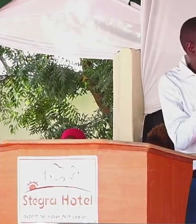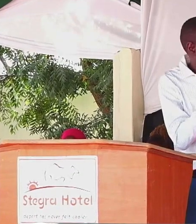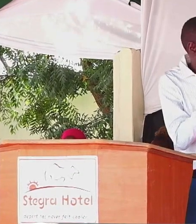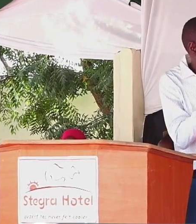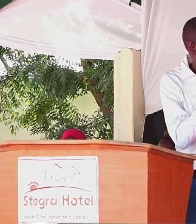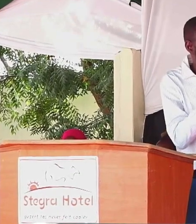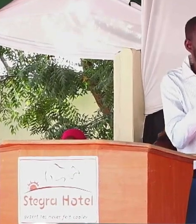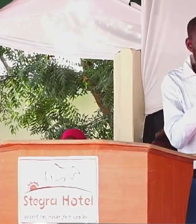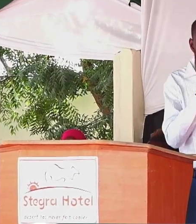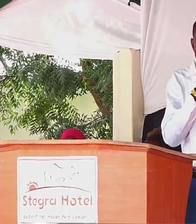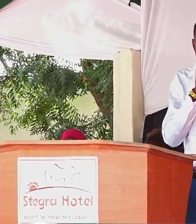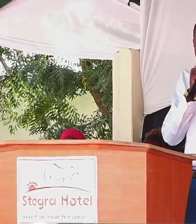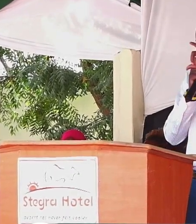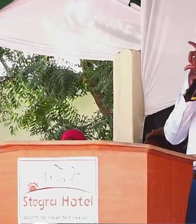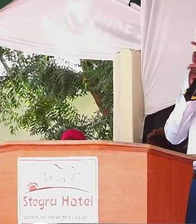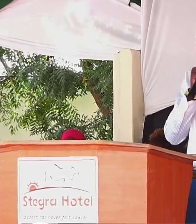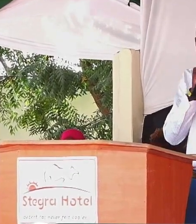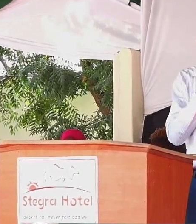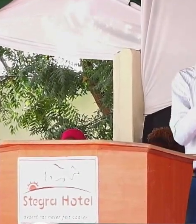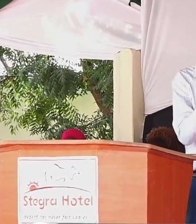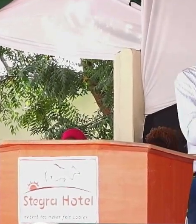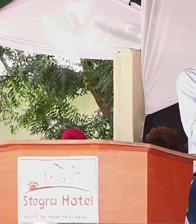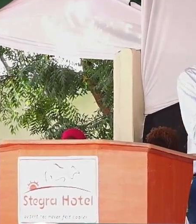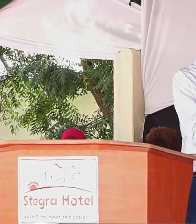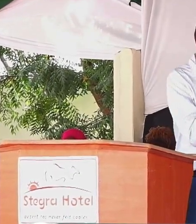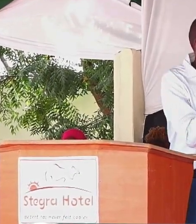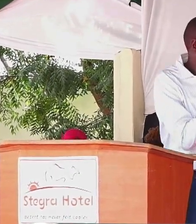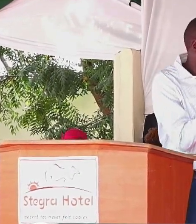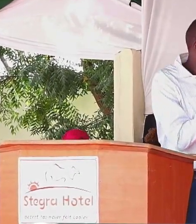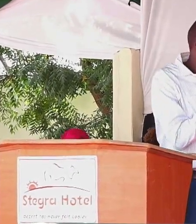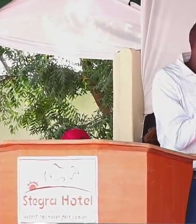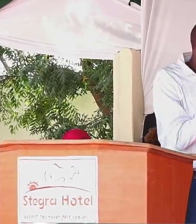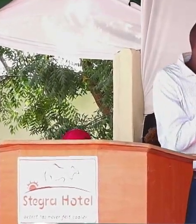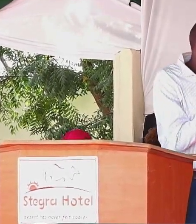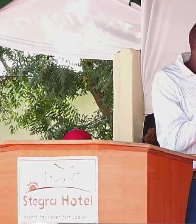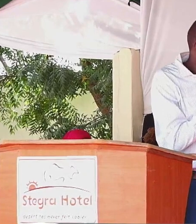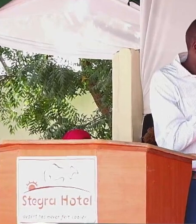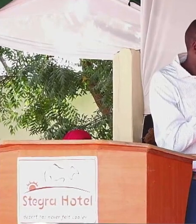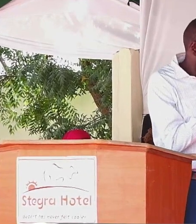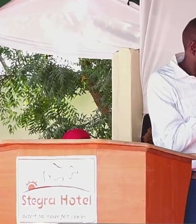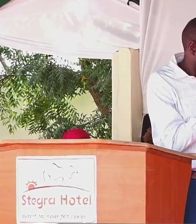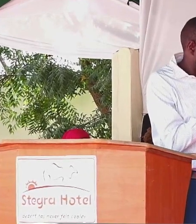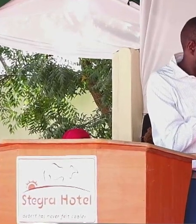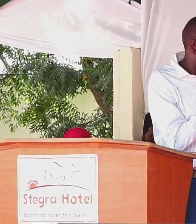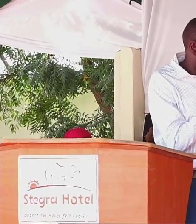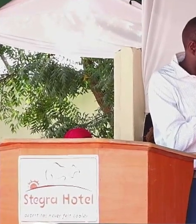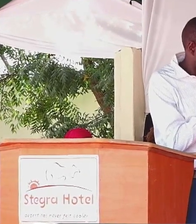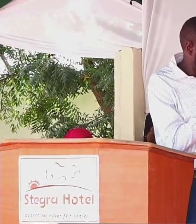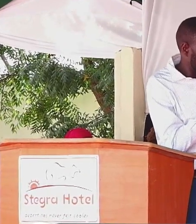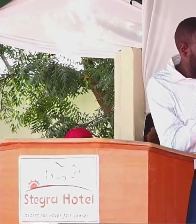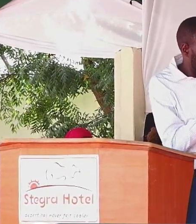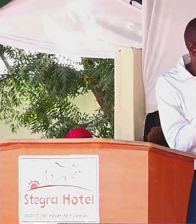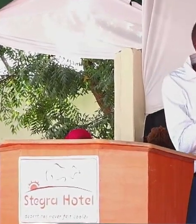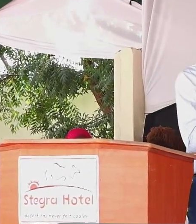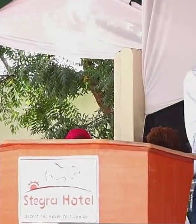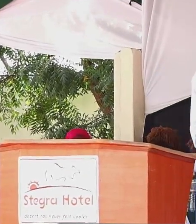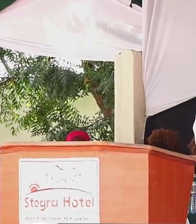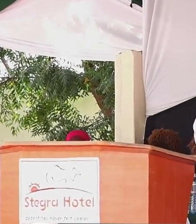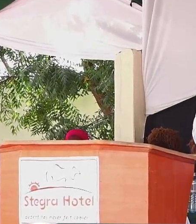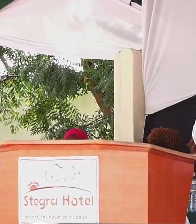inaleta, it gives us the image ya ile one of our functions and the function